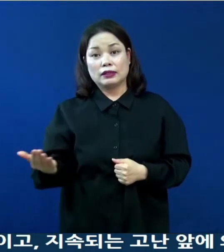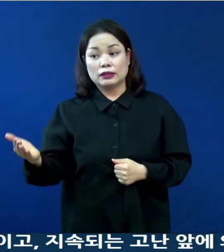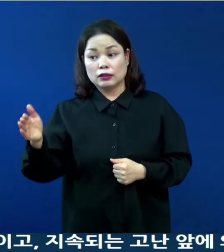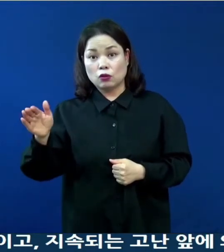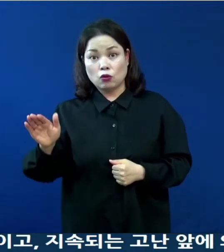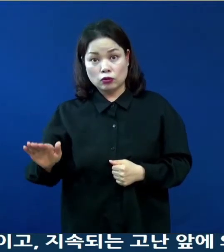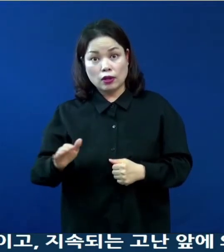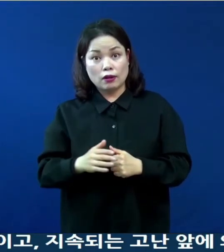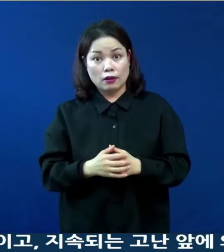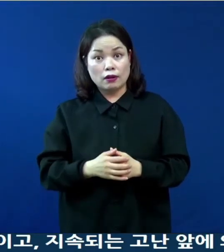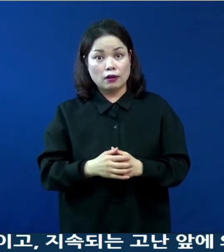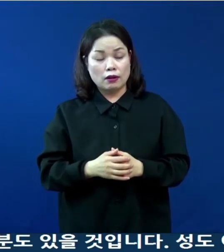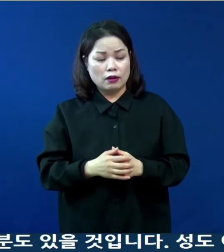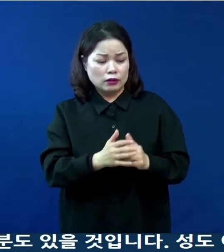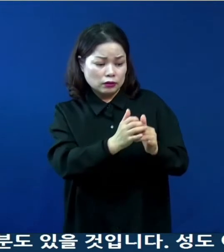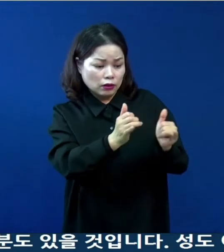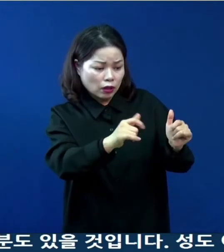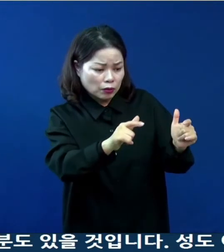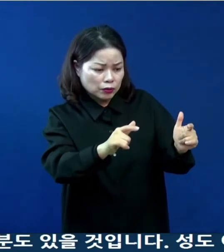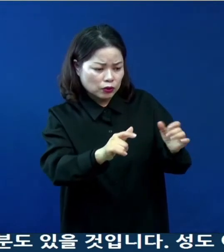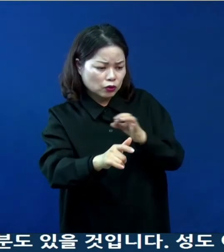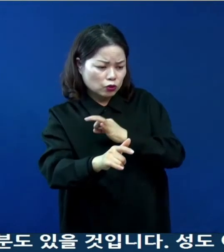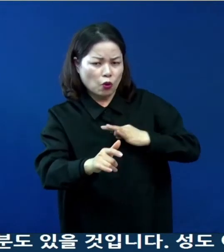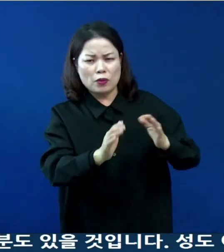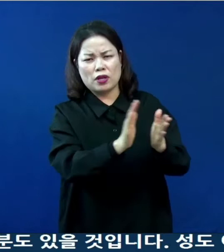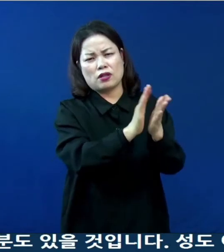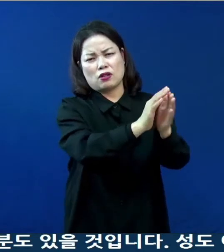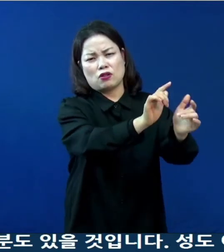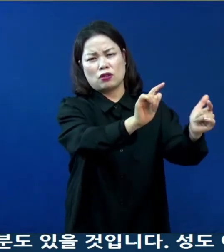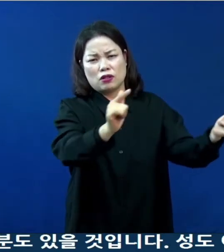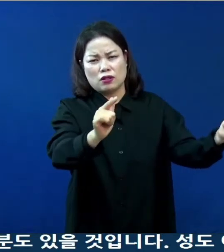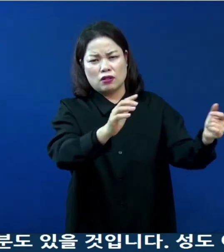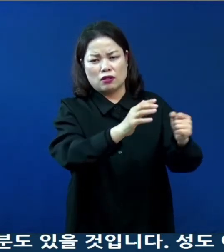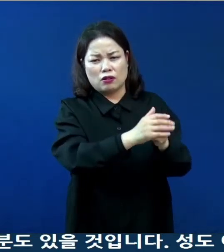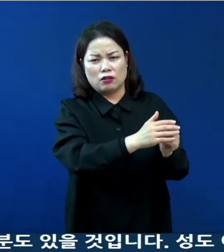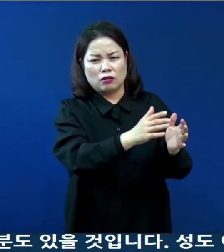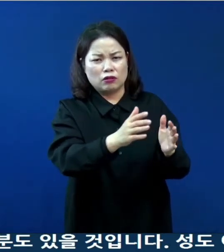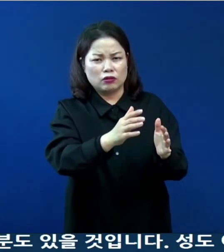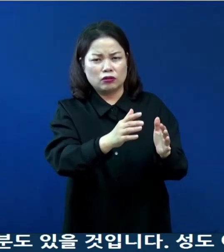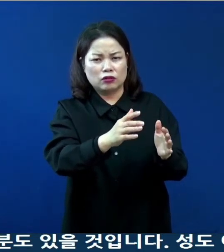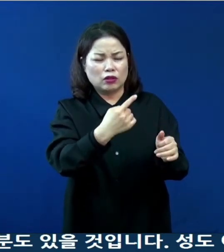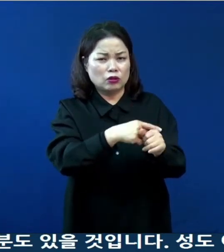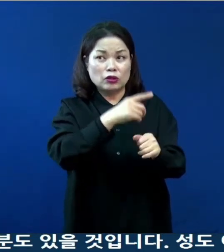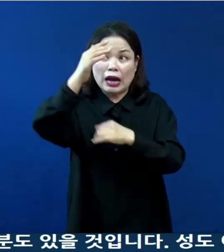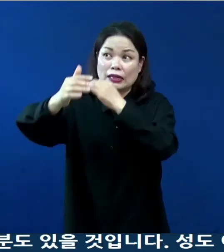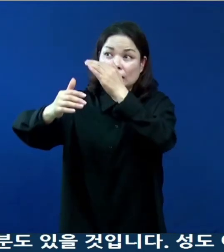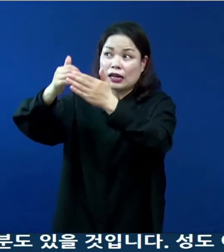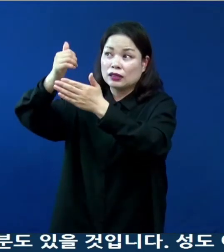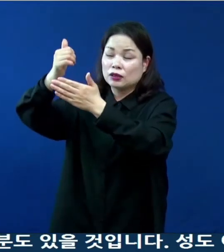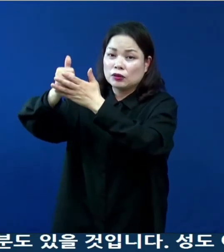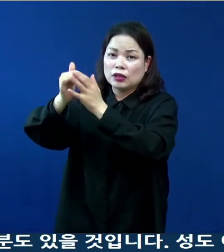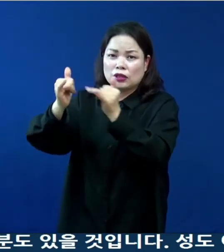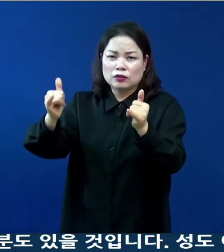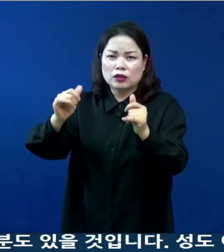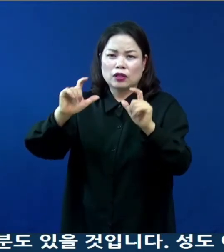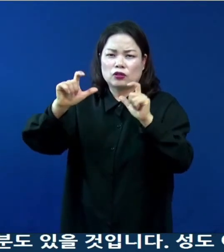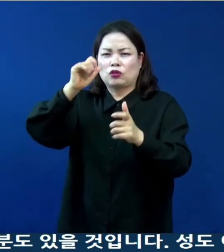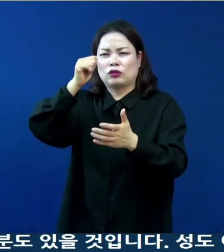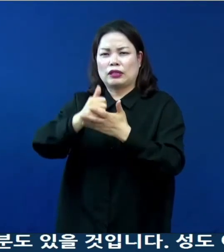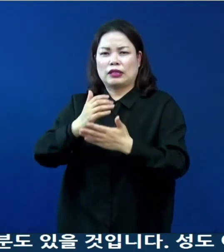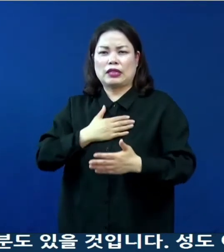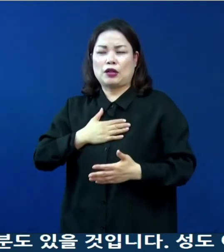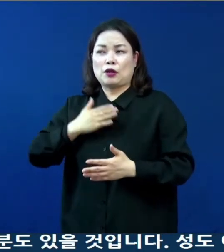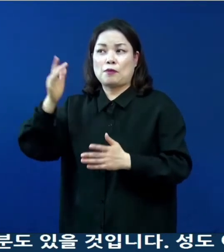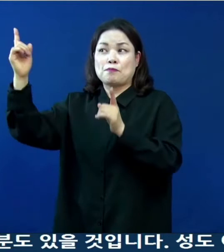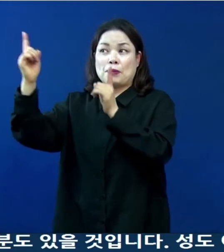그러나 사람들은 욥의 친구들처럼 정죄할지 몰라도, 제가 만난 하나님은, 사람들은 그렇게 정죄할지라도 제가